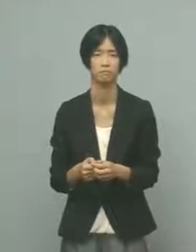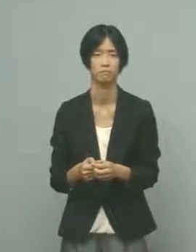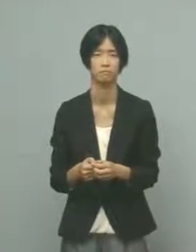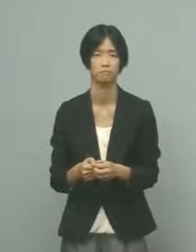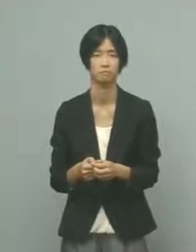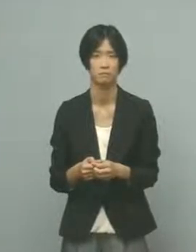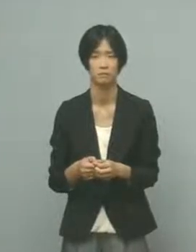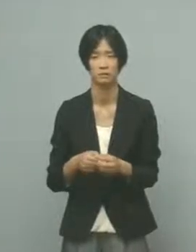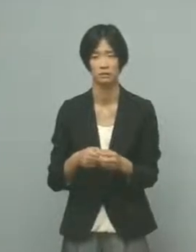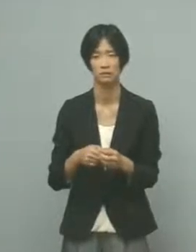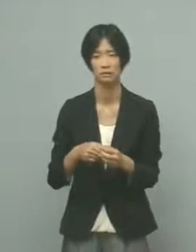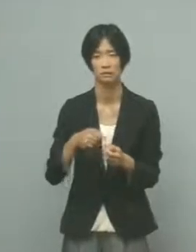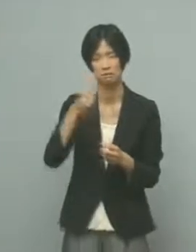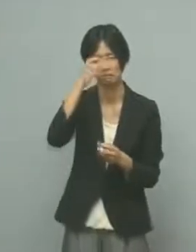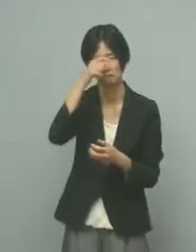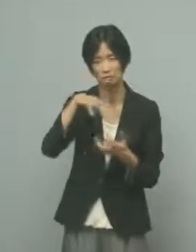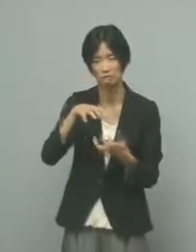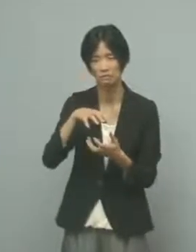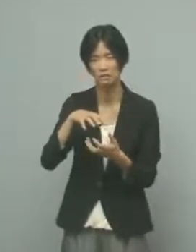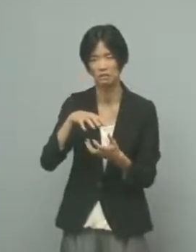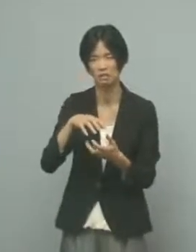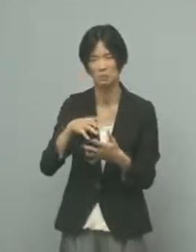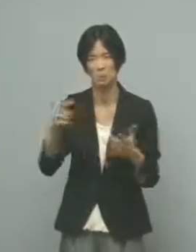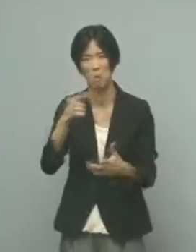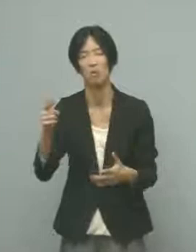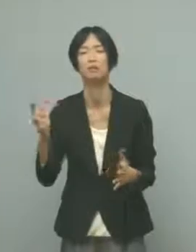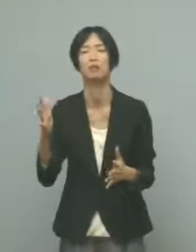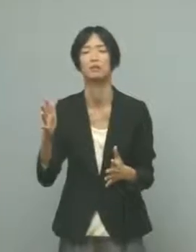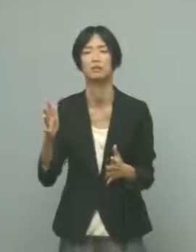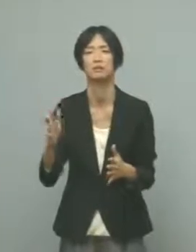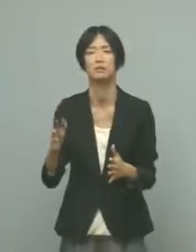最小限の被害で済ませるように、